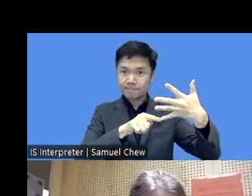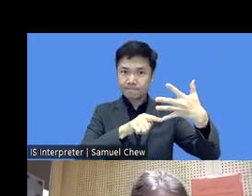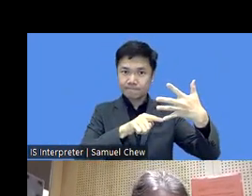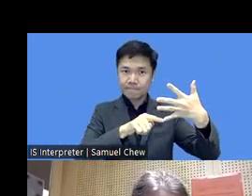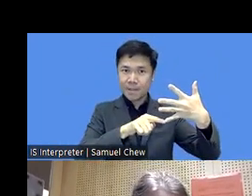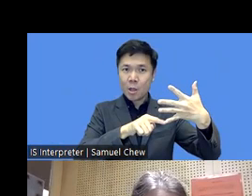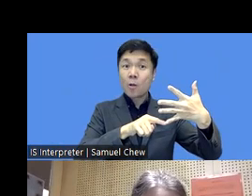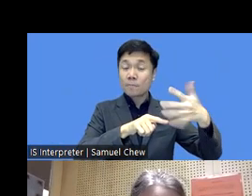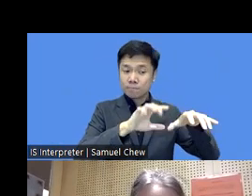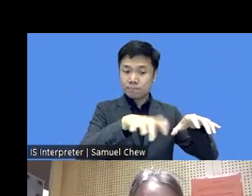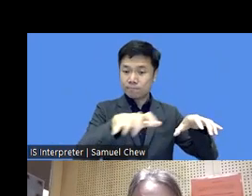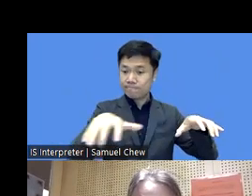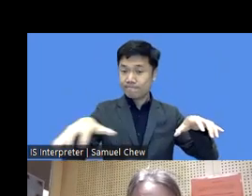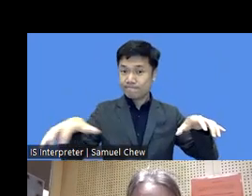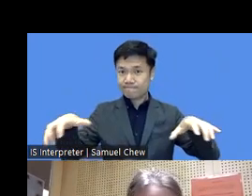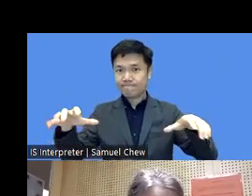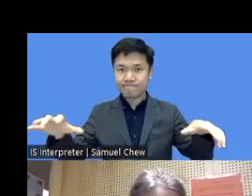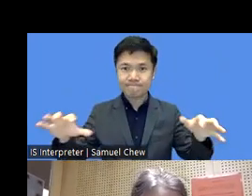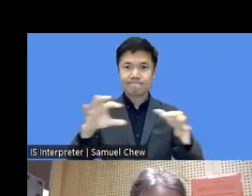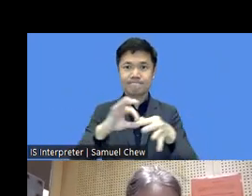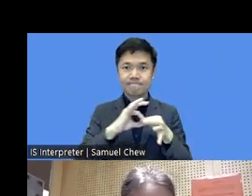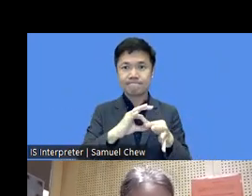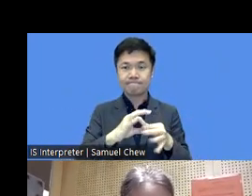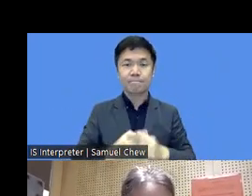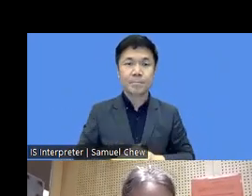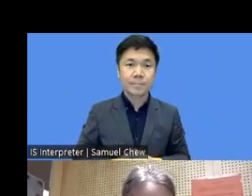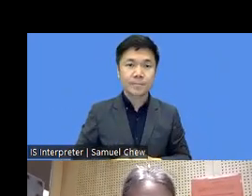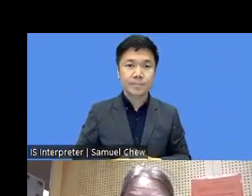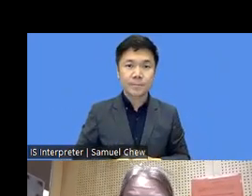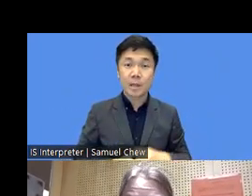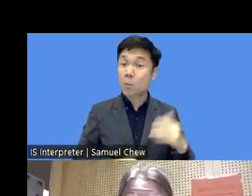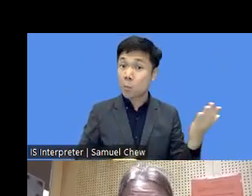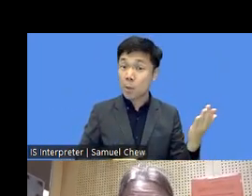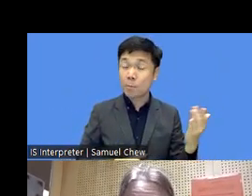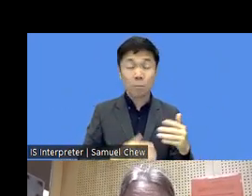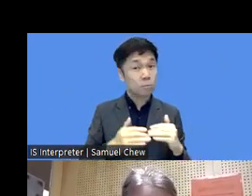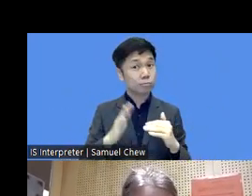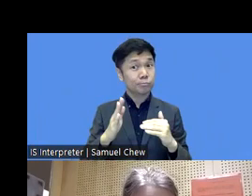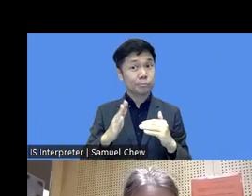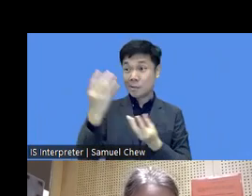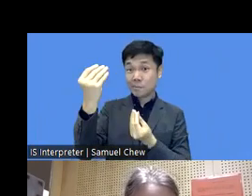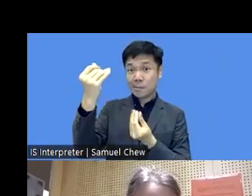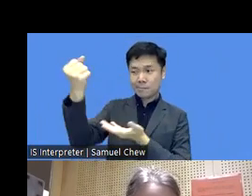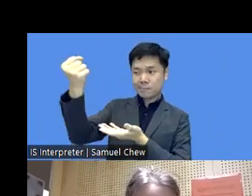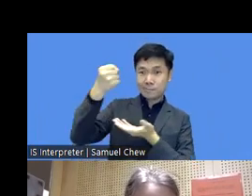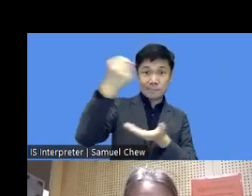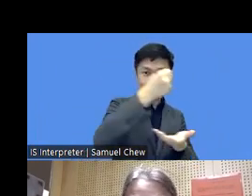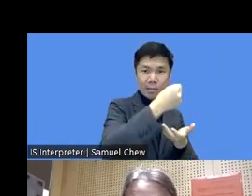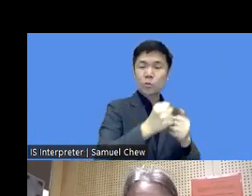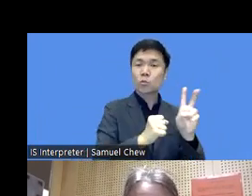países con el número mayor de los refugiados también. Hemos tenido más de